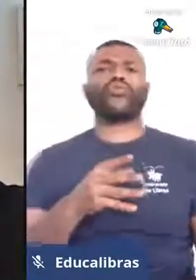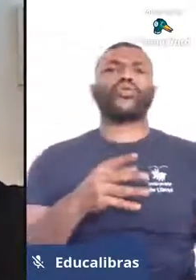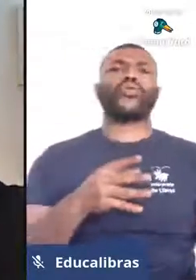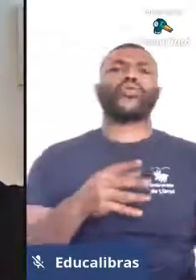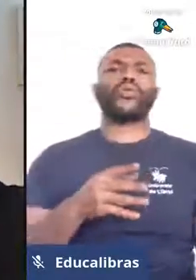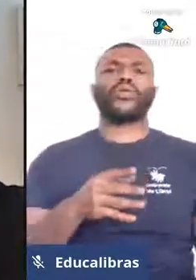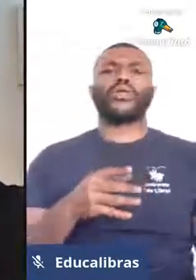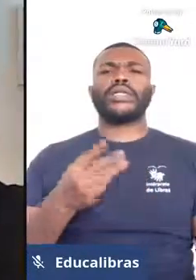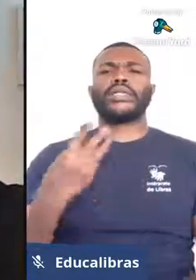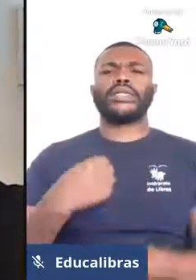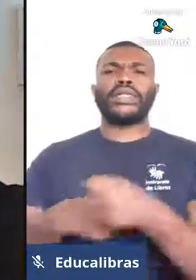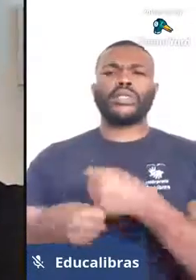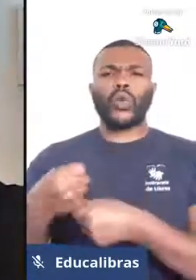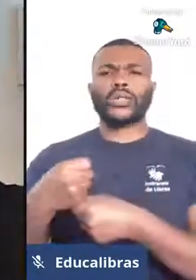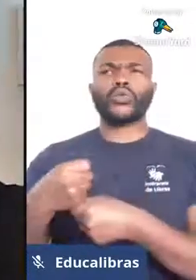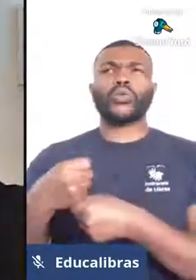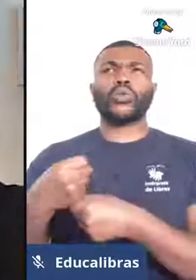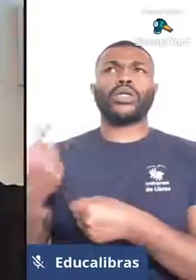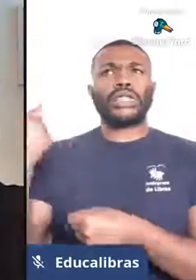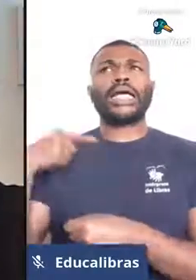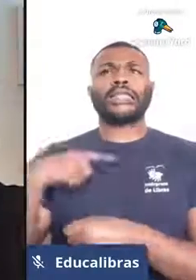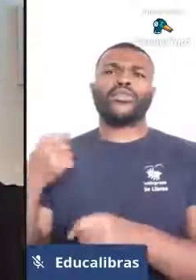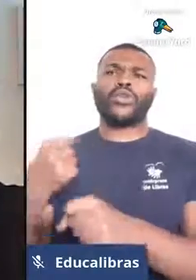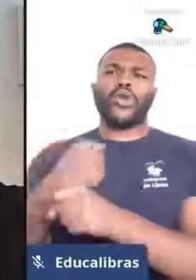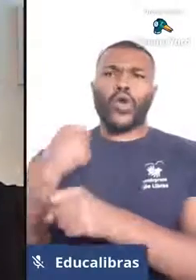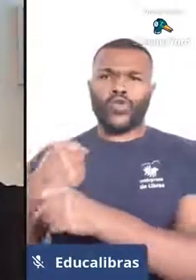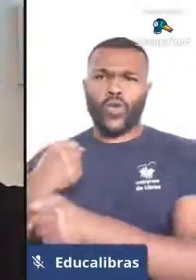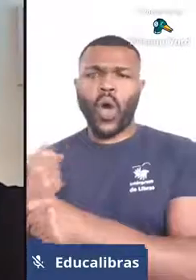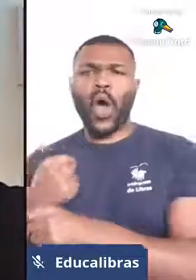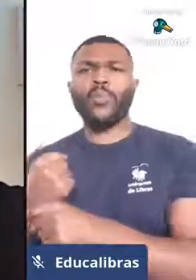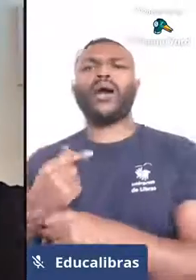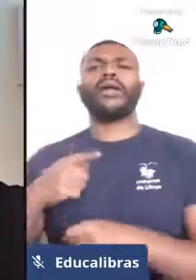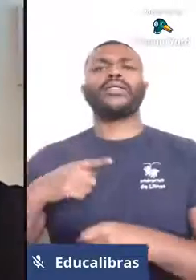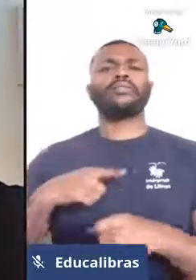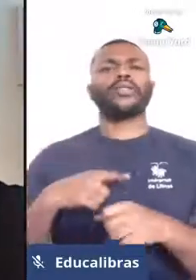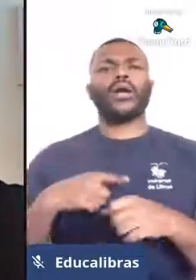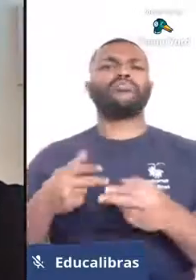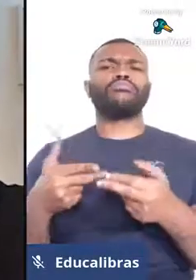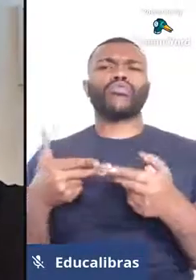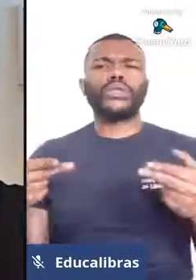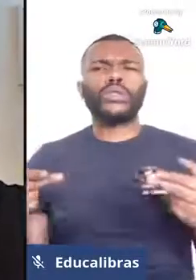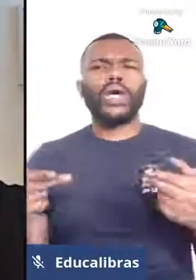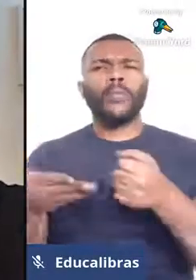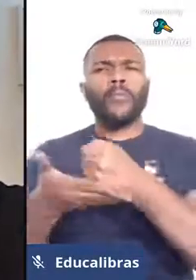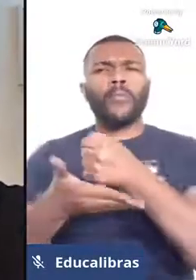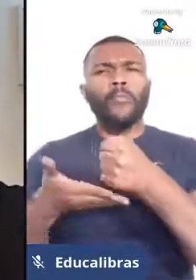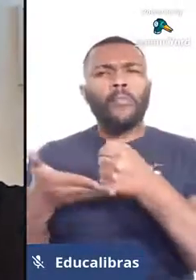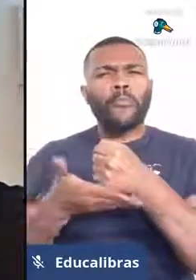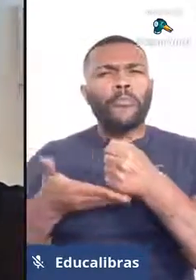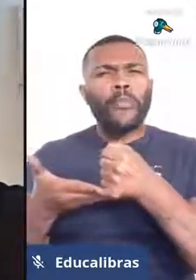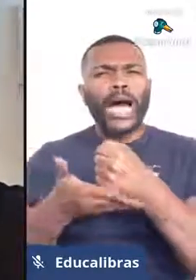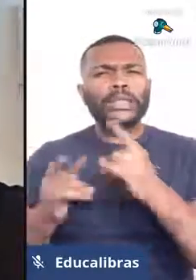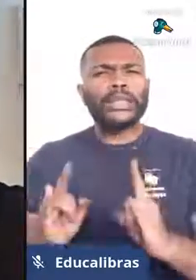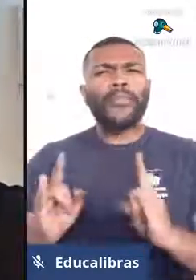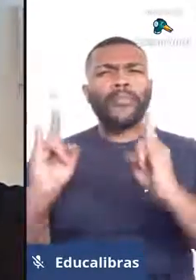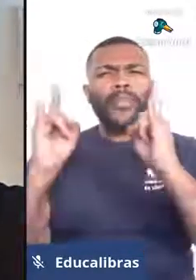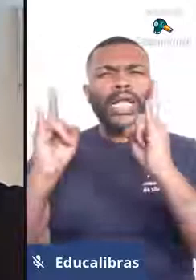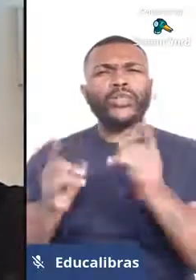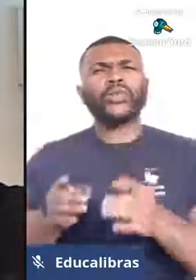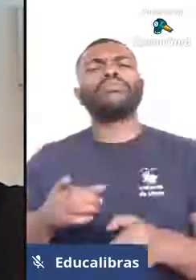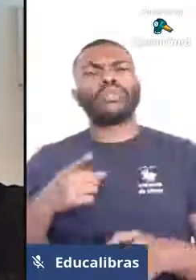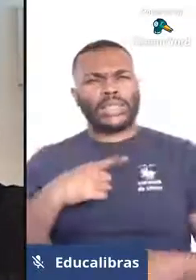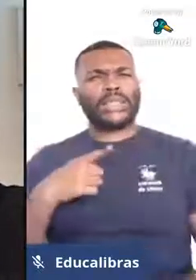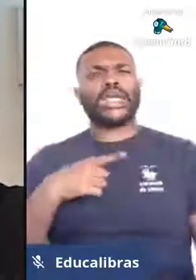anos atrás, então a acessibilidade física mais básica, ela já veio garantida de início, né? Então,